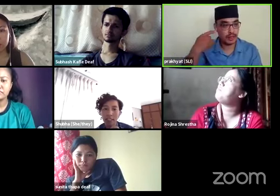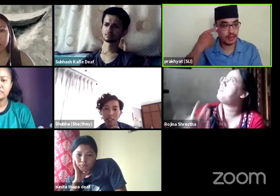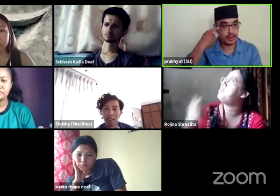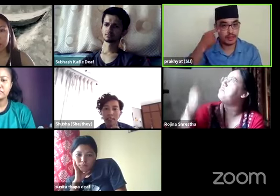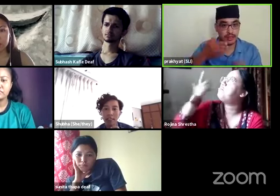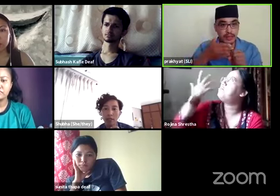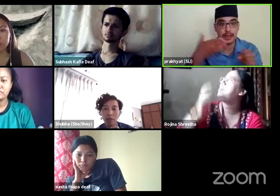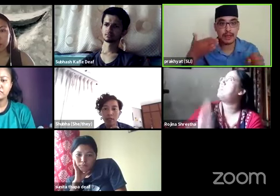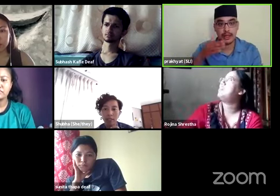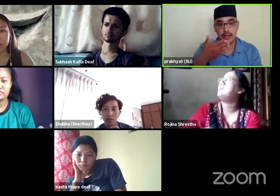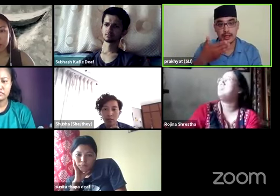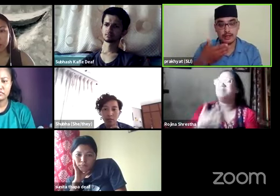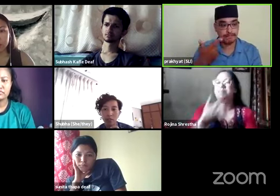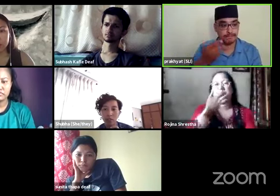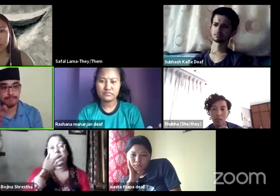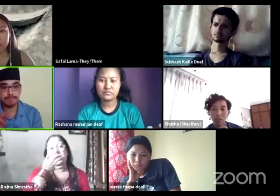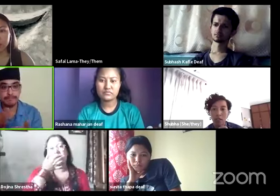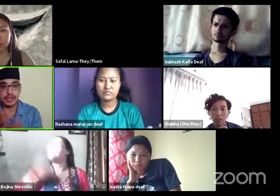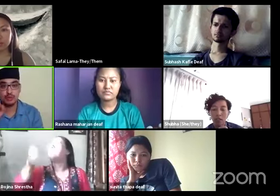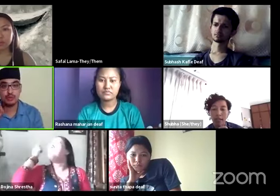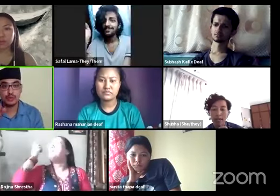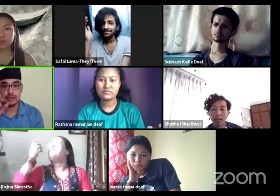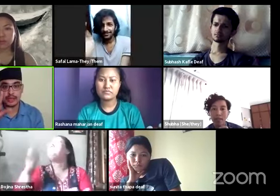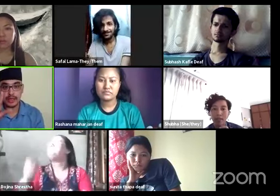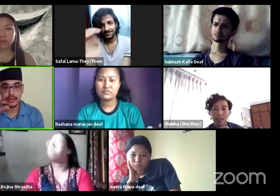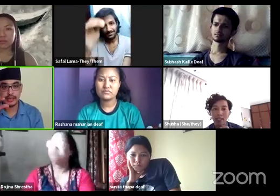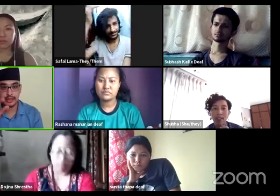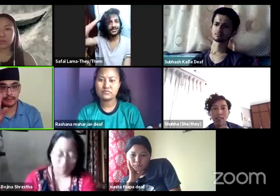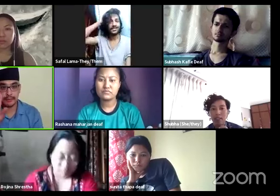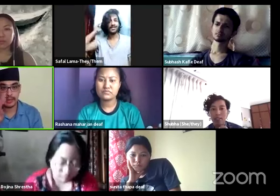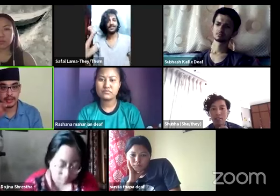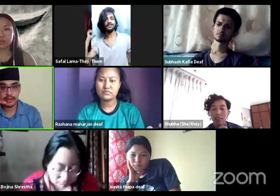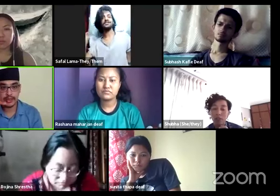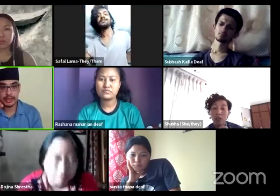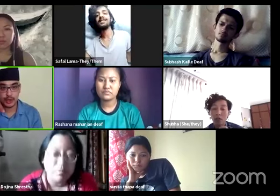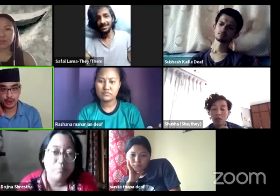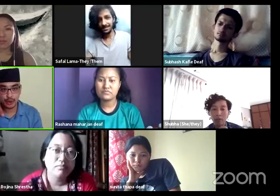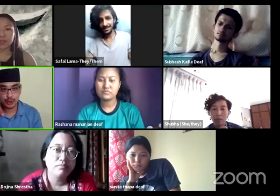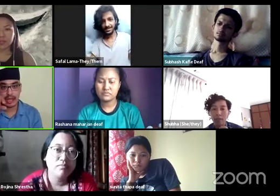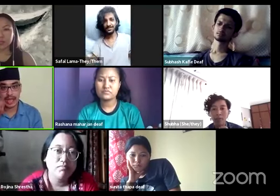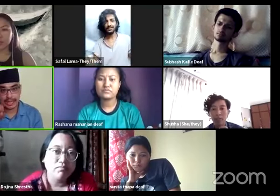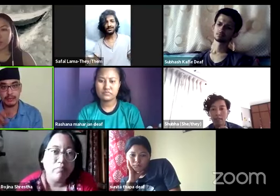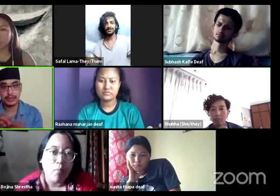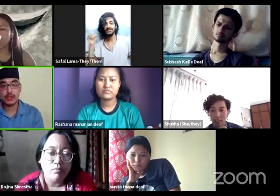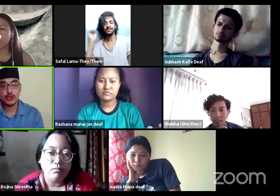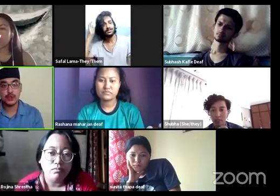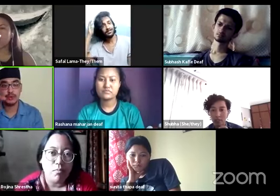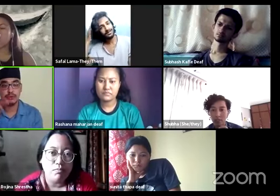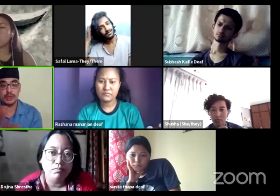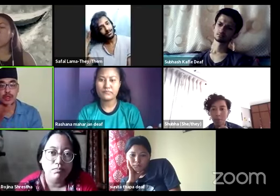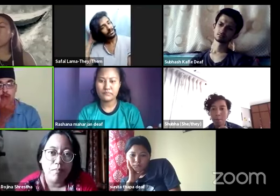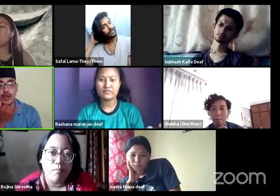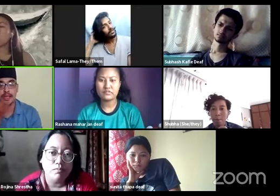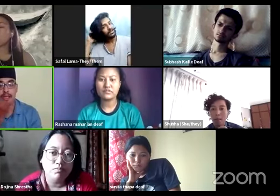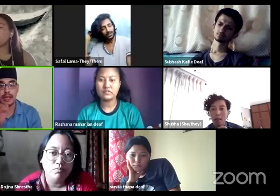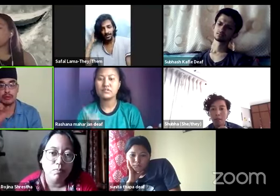सफल चाहिँ एकजना क्वियर व्यक्ति हुनुहुन्छ. उहाँले आफूले आफूलाई जेन्डर नन कन्फर्मिङ व्यक्ति भनेर